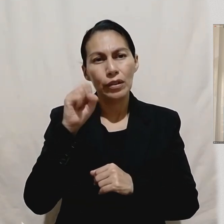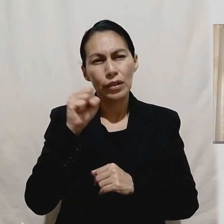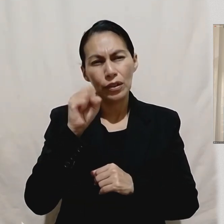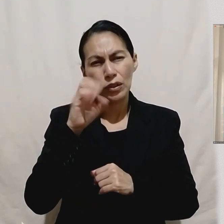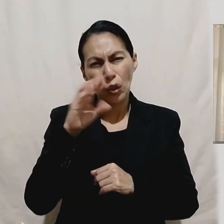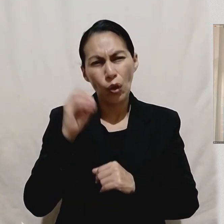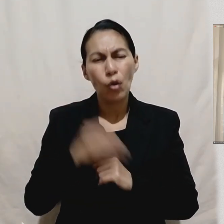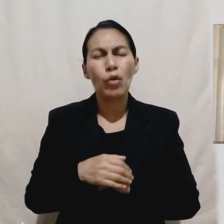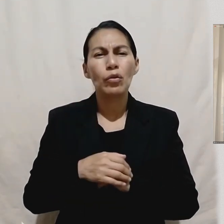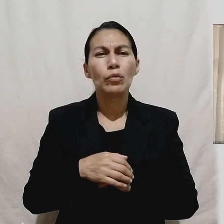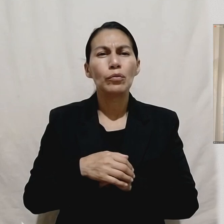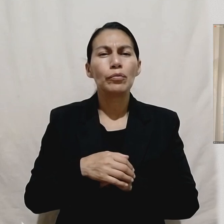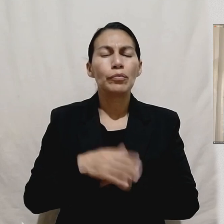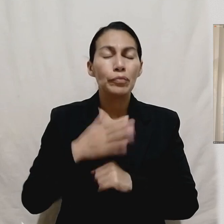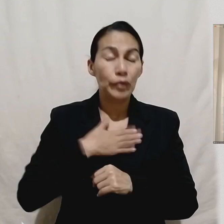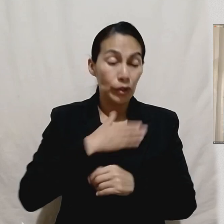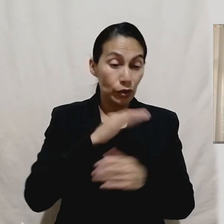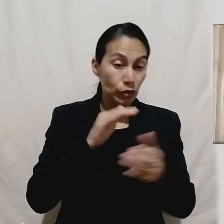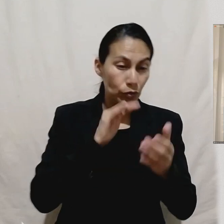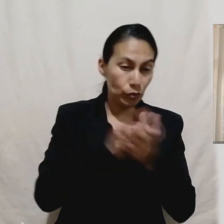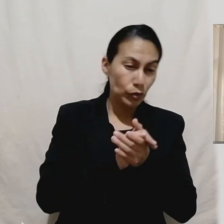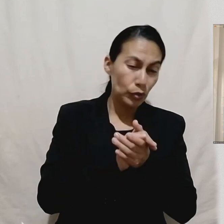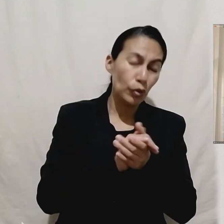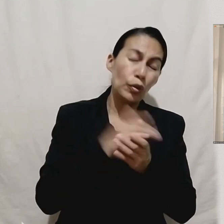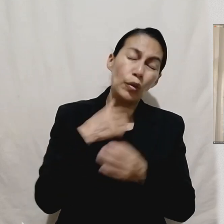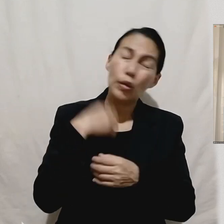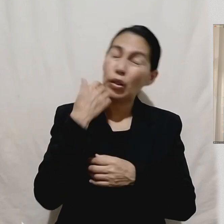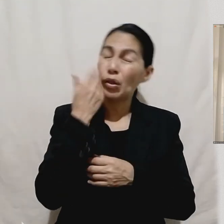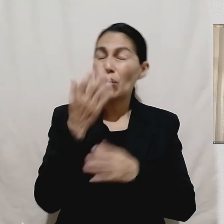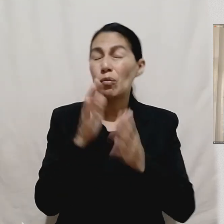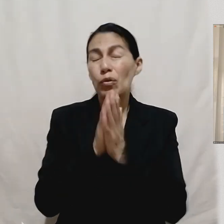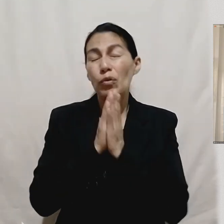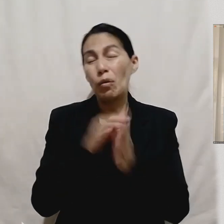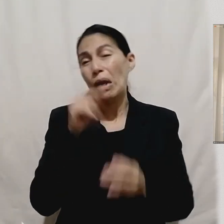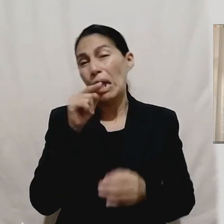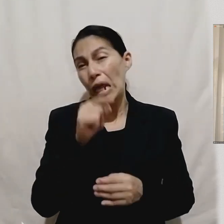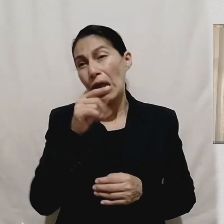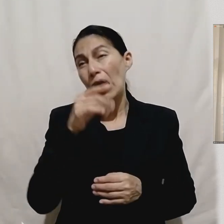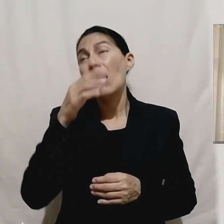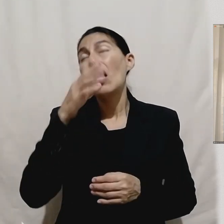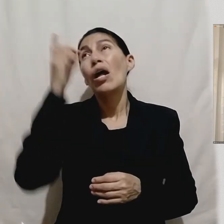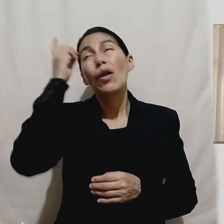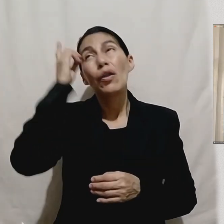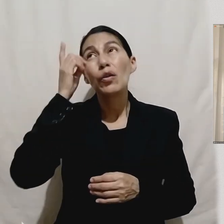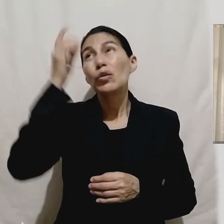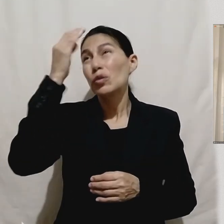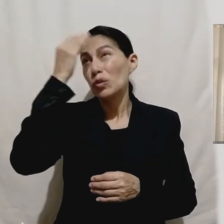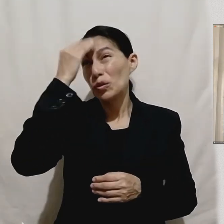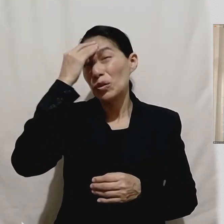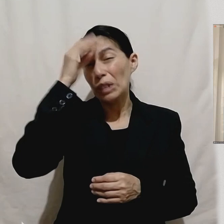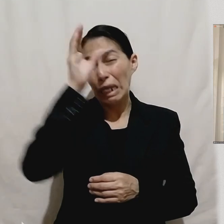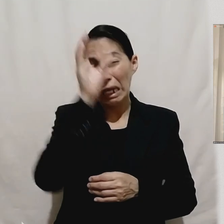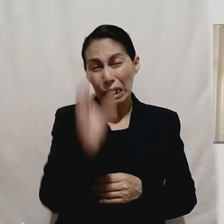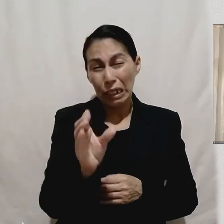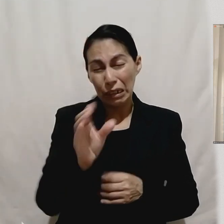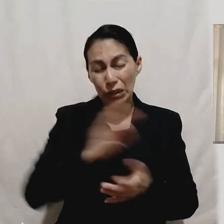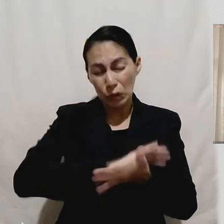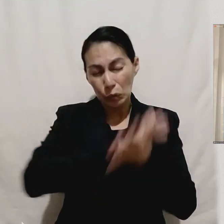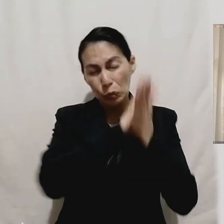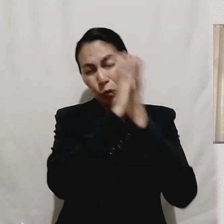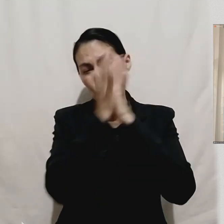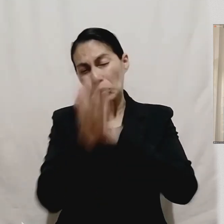esposo y deseo que él pueda darse la oportunidad de conocer a Dios para que cambie su carácter